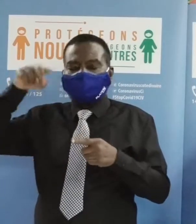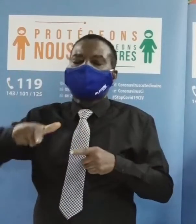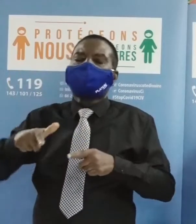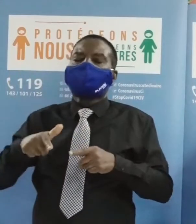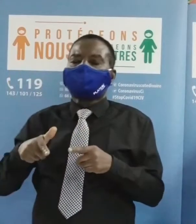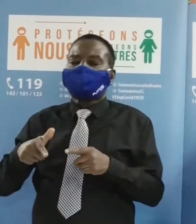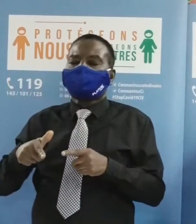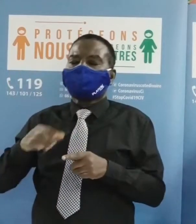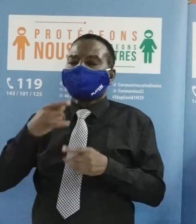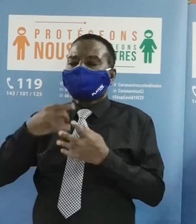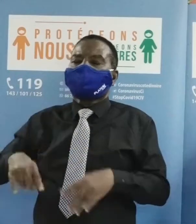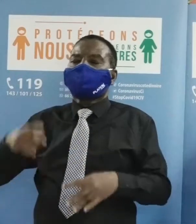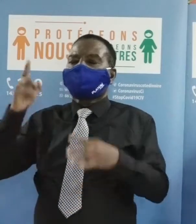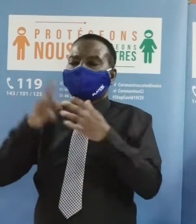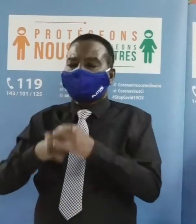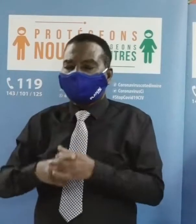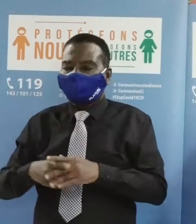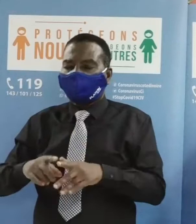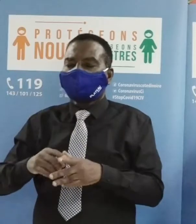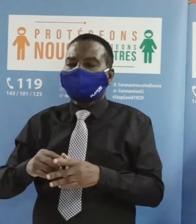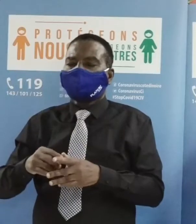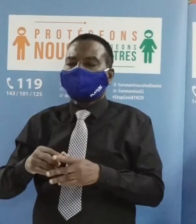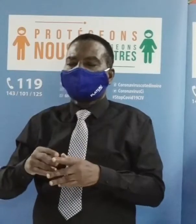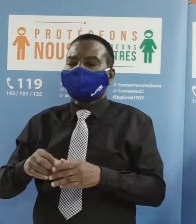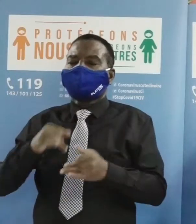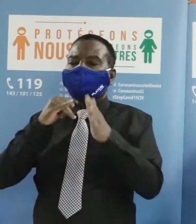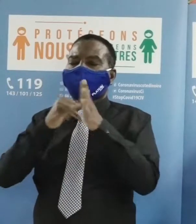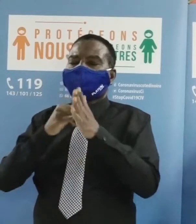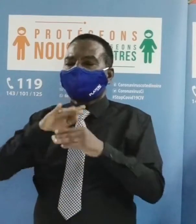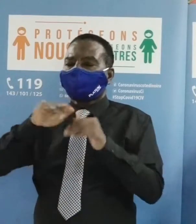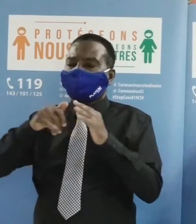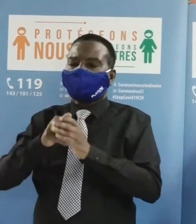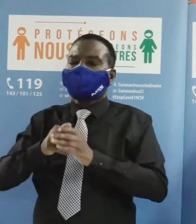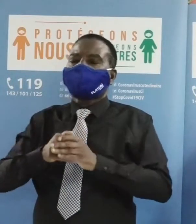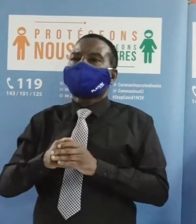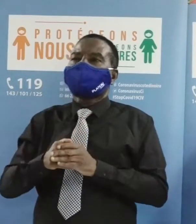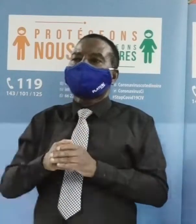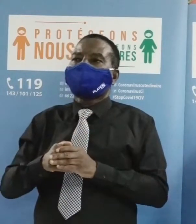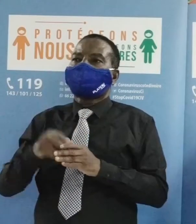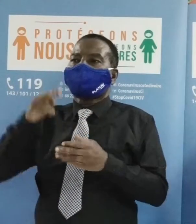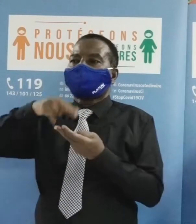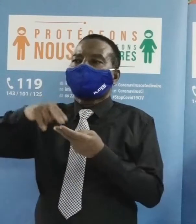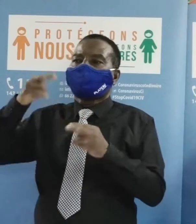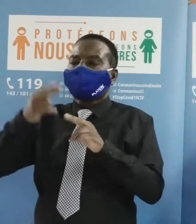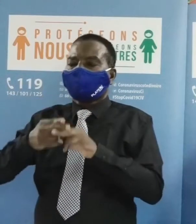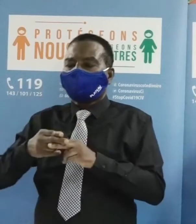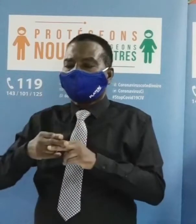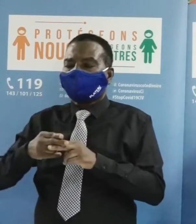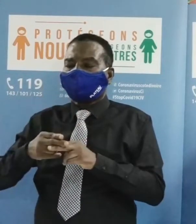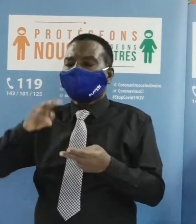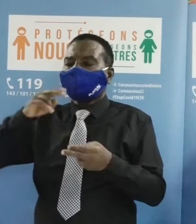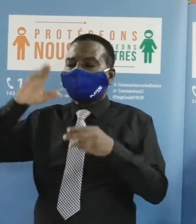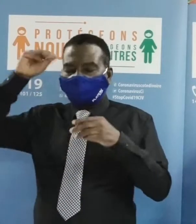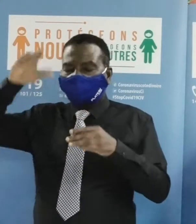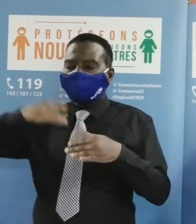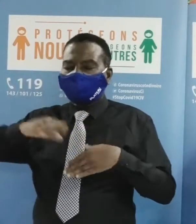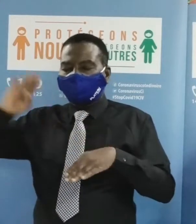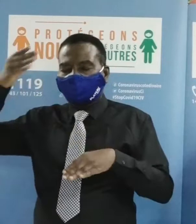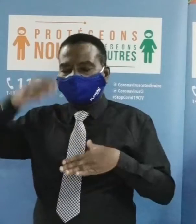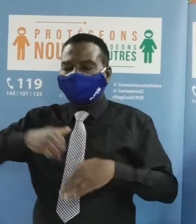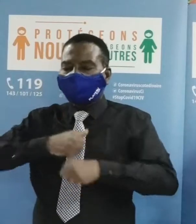il me paraît fondé d'indiquer à tous on nous donnait sur les milieux de la sécurité et de la